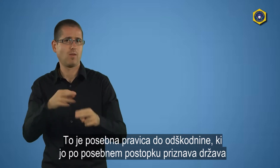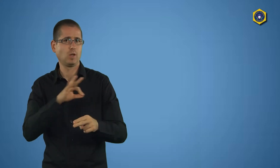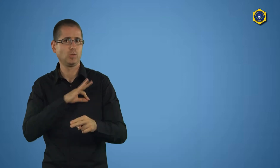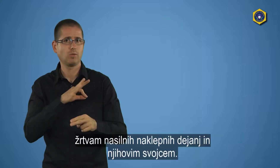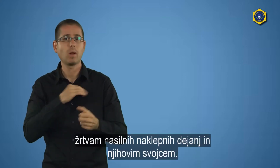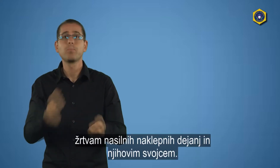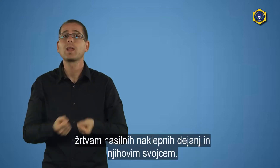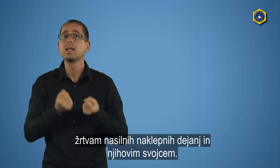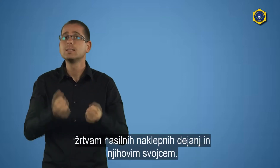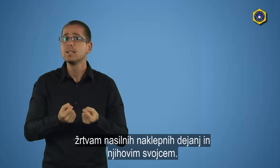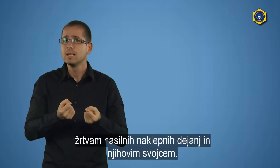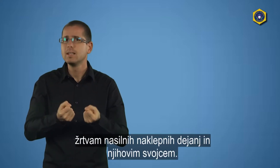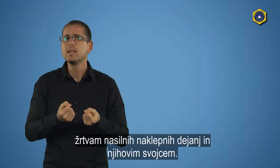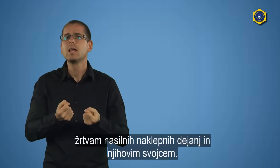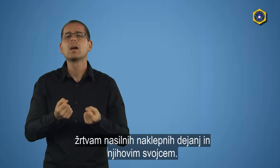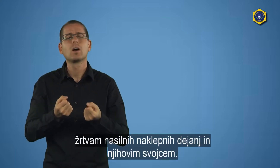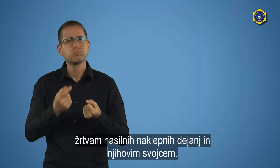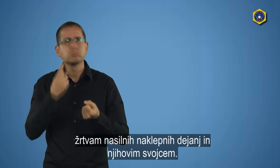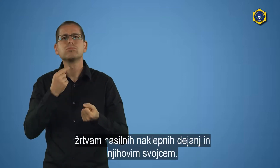naklepnih dejanj in njihovim svojcem.